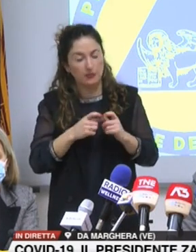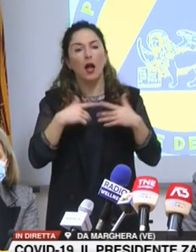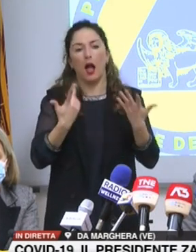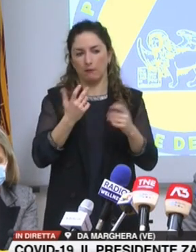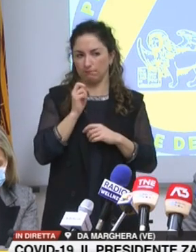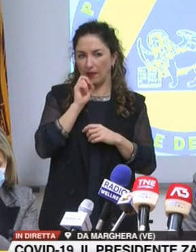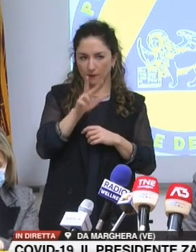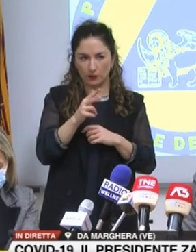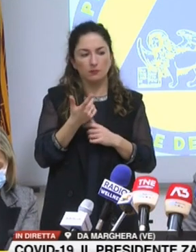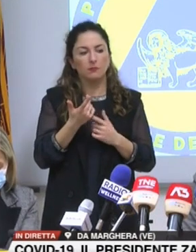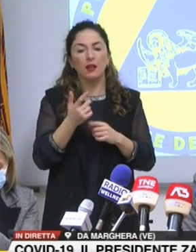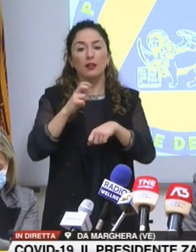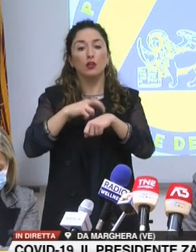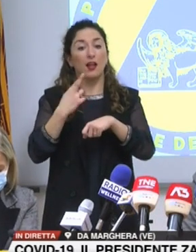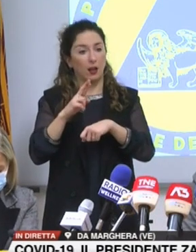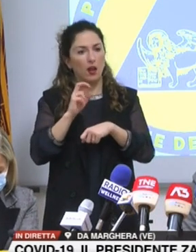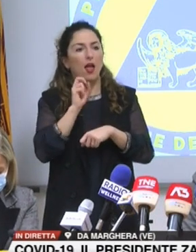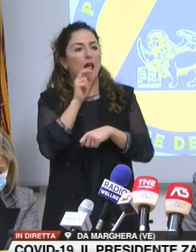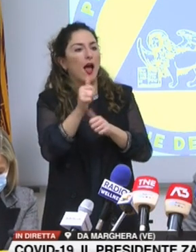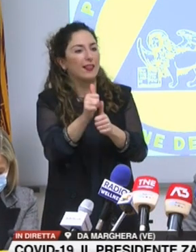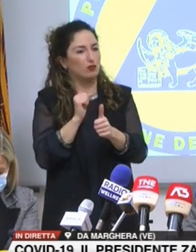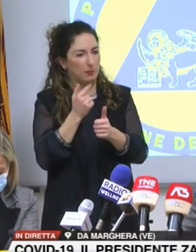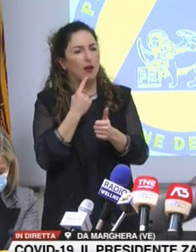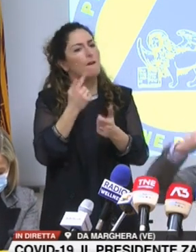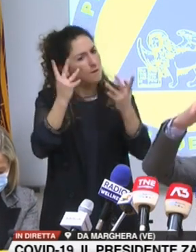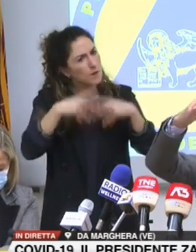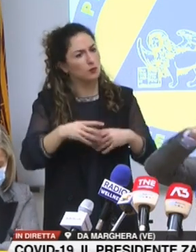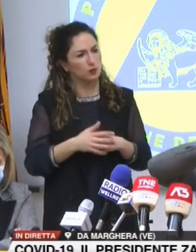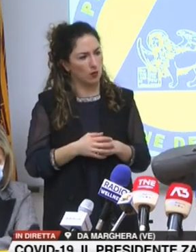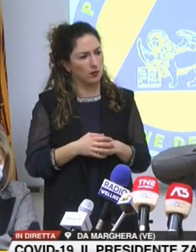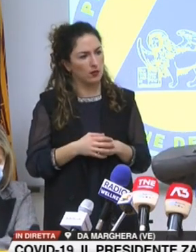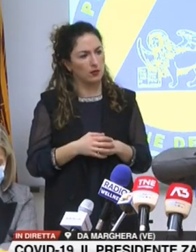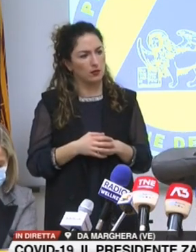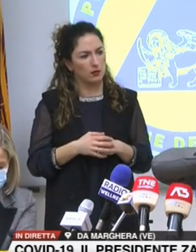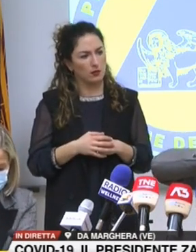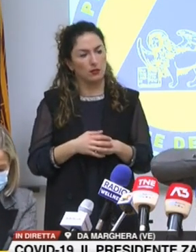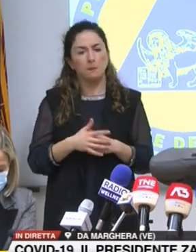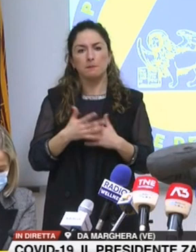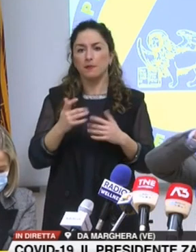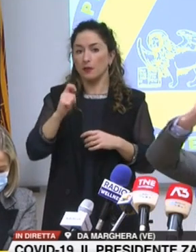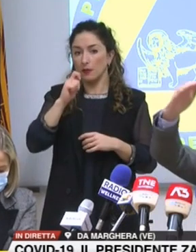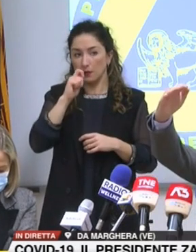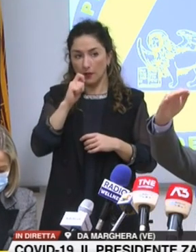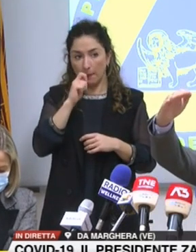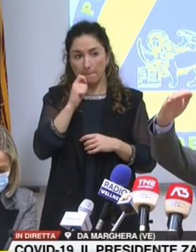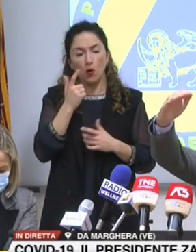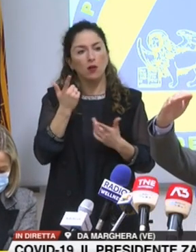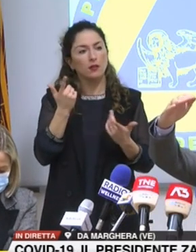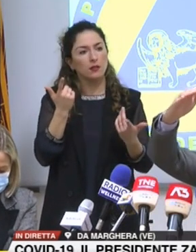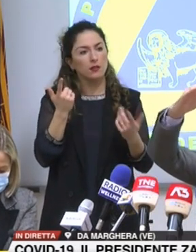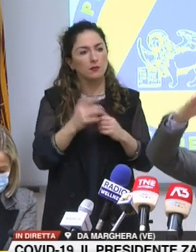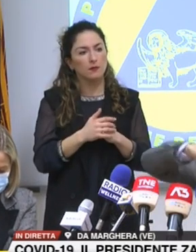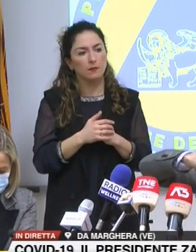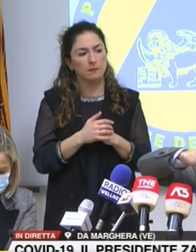funziona, ovviamente con i limiti di un tampone che ha molte amplificazioni, sopra i 33, le 33